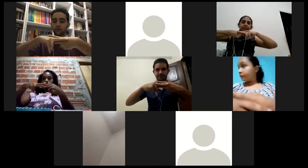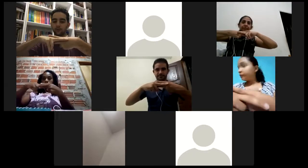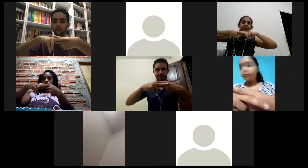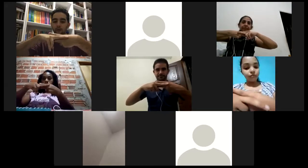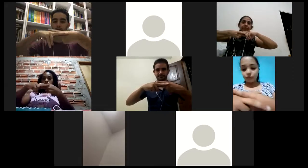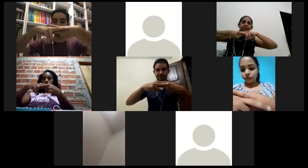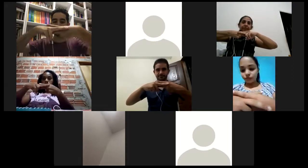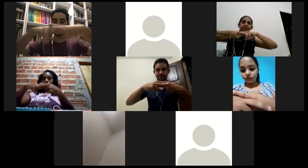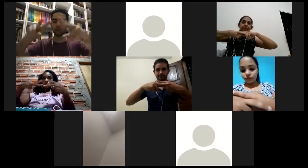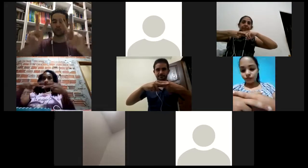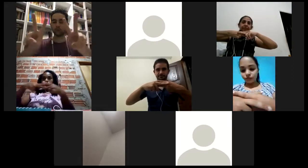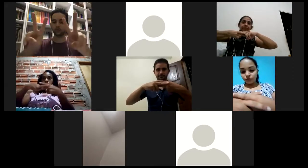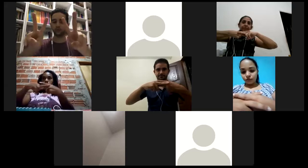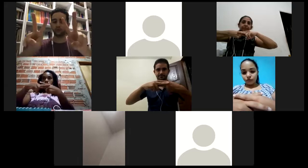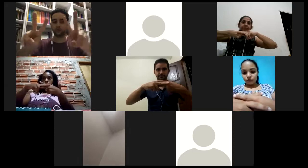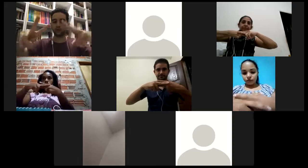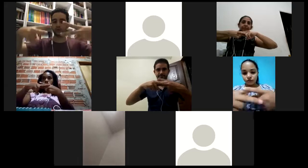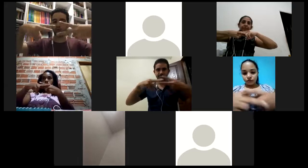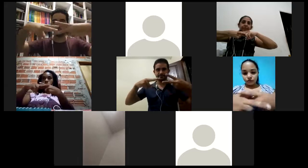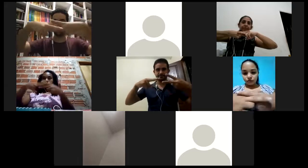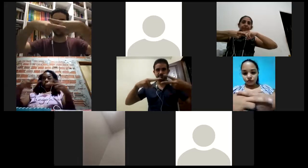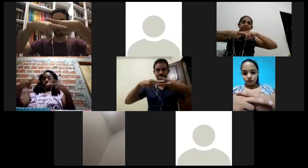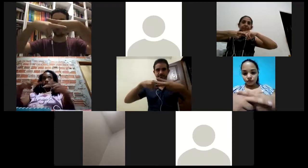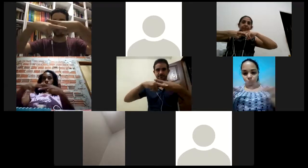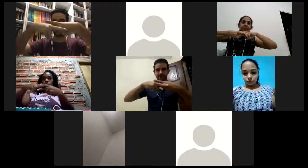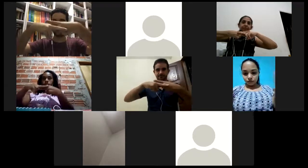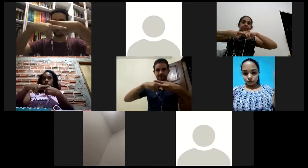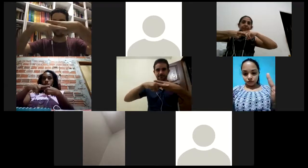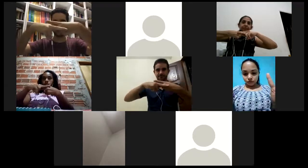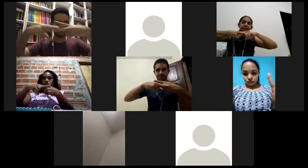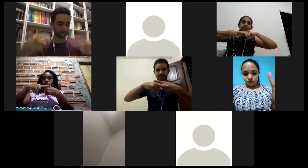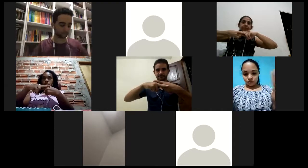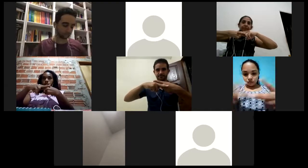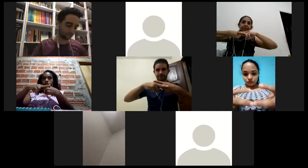Carambola. Só os 2 dedos, ó, V, e eu cruzo os 2 Vs.